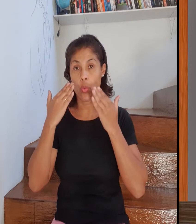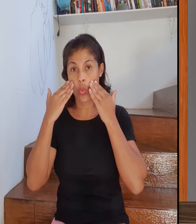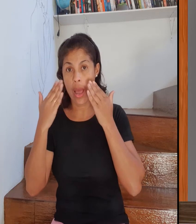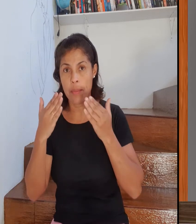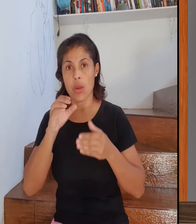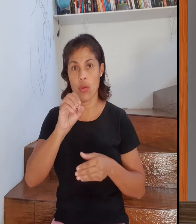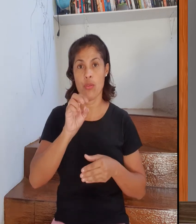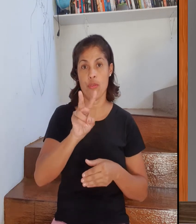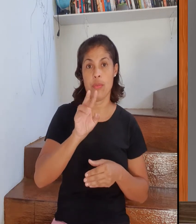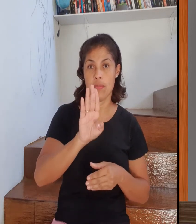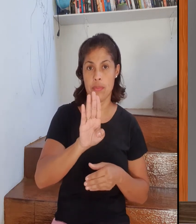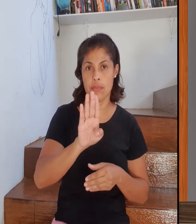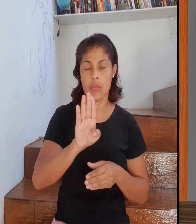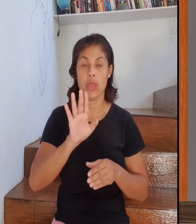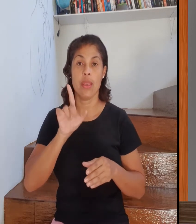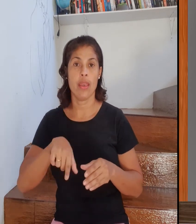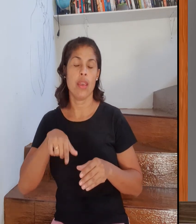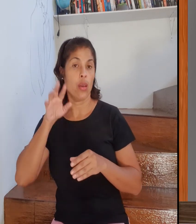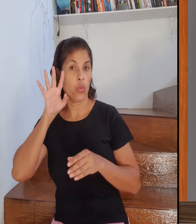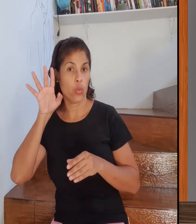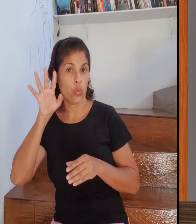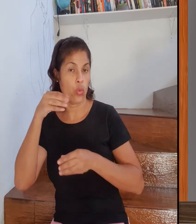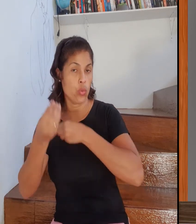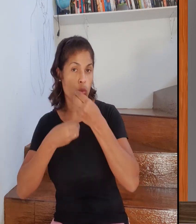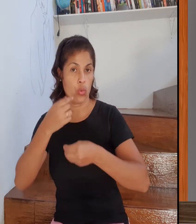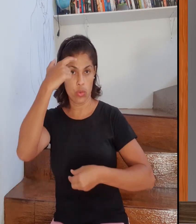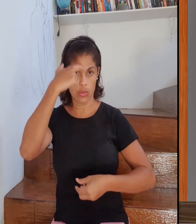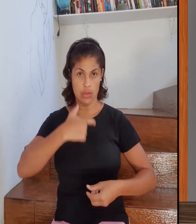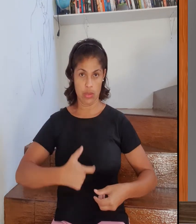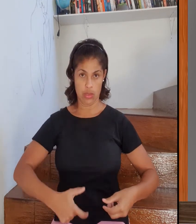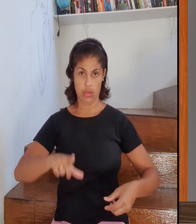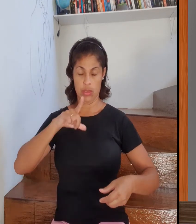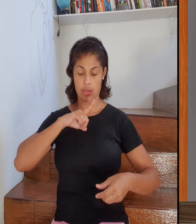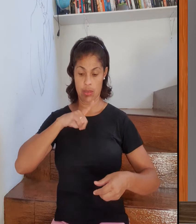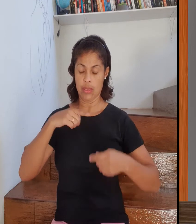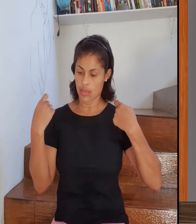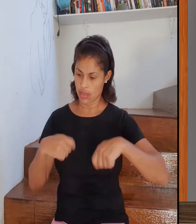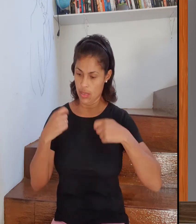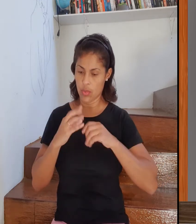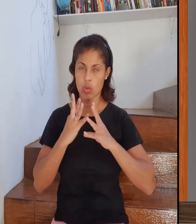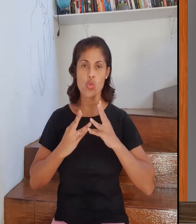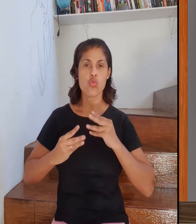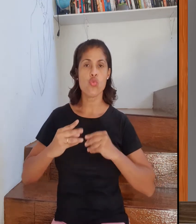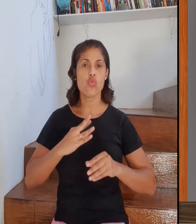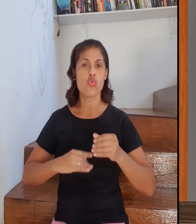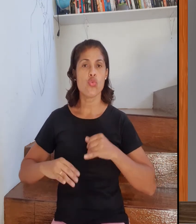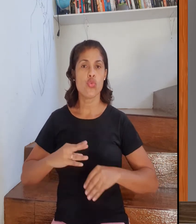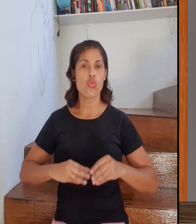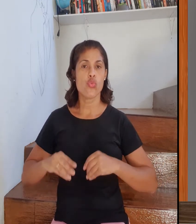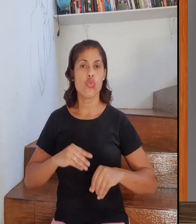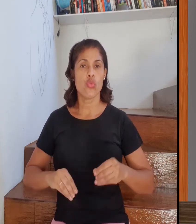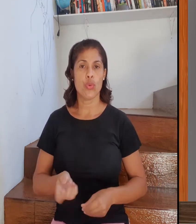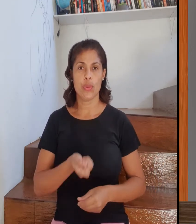ou VD, que é o volume teórico de líquido corporal necessário para diluir a dose do